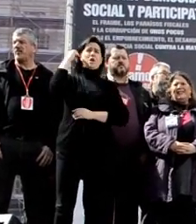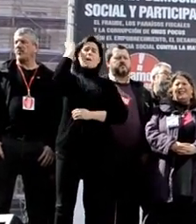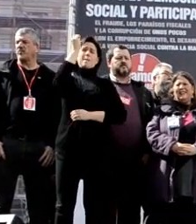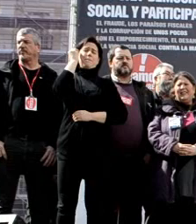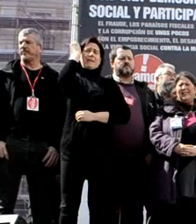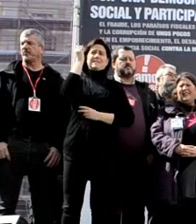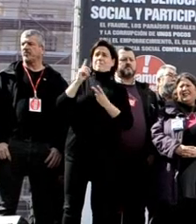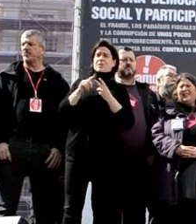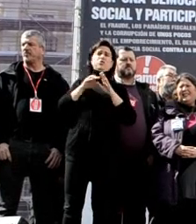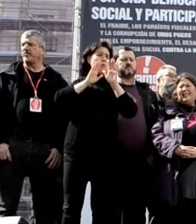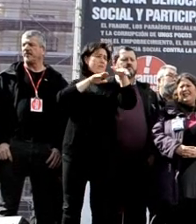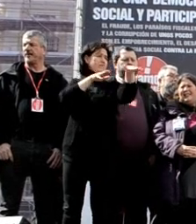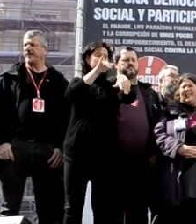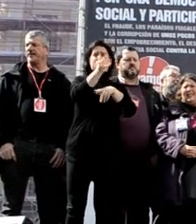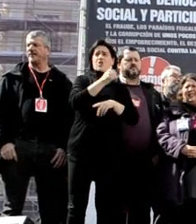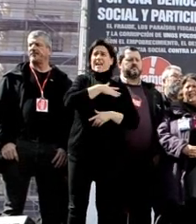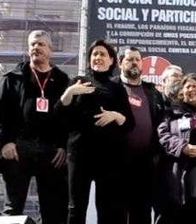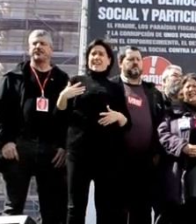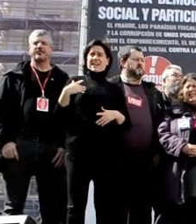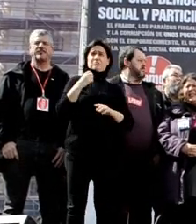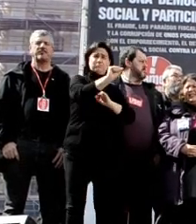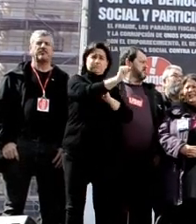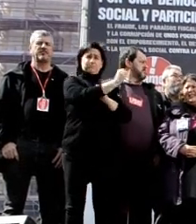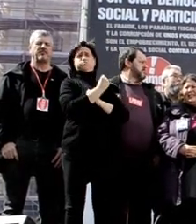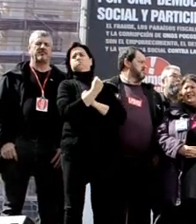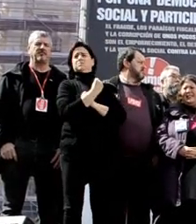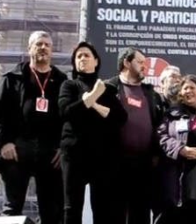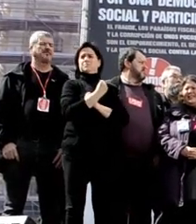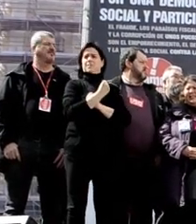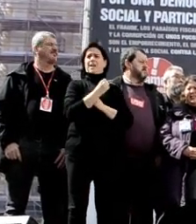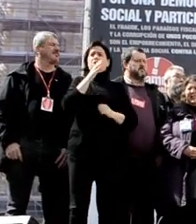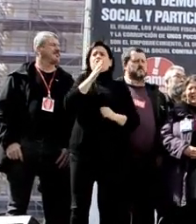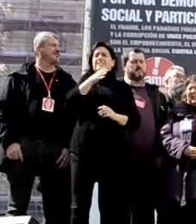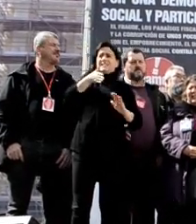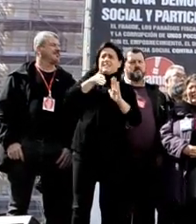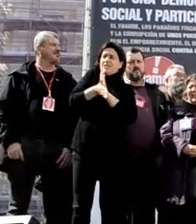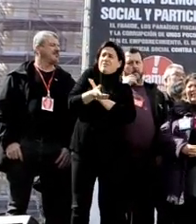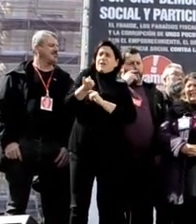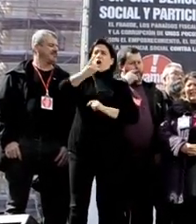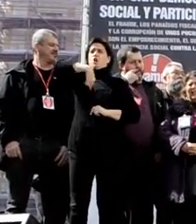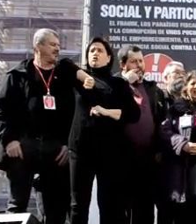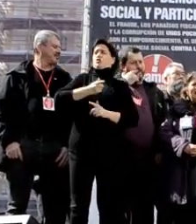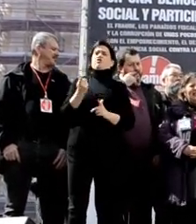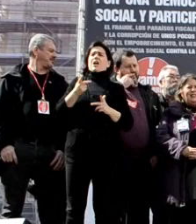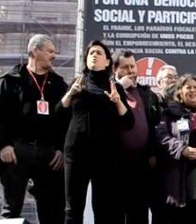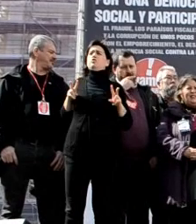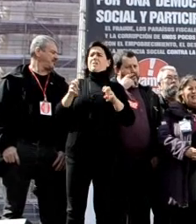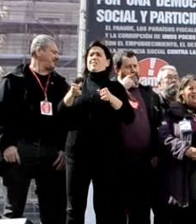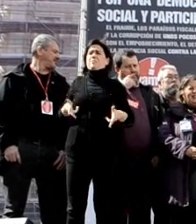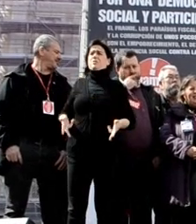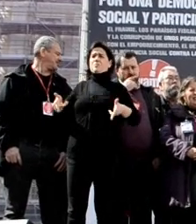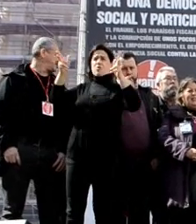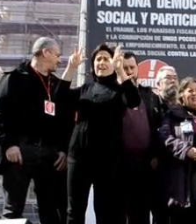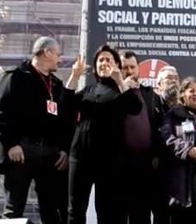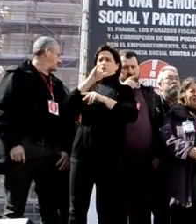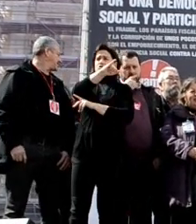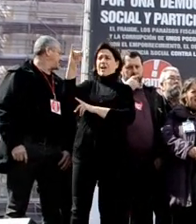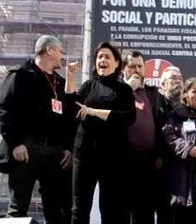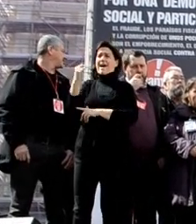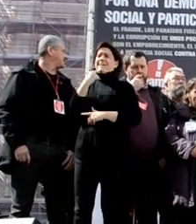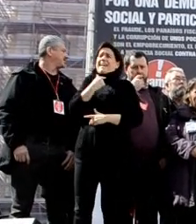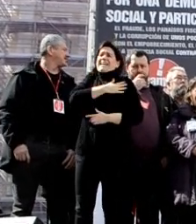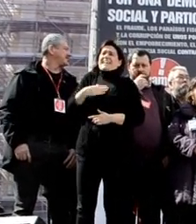o manifestación, exhiben un escalofriante desprecio a los principios democráticos, quienes pretenden criminalizar a la juventud